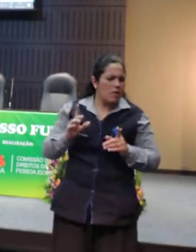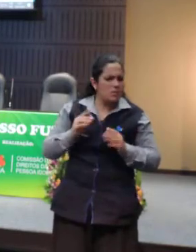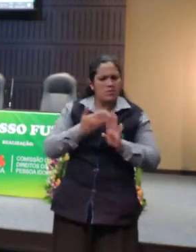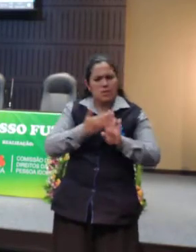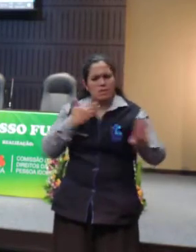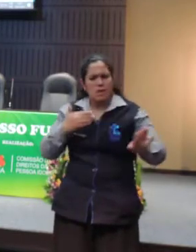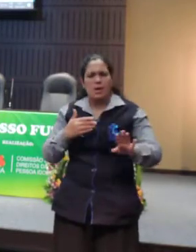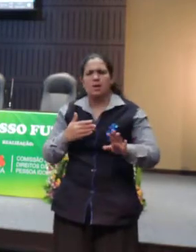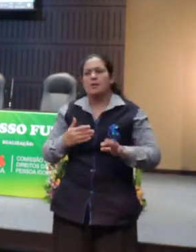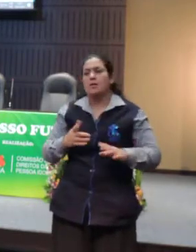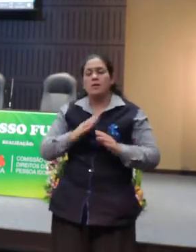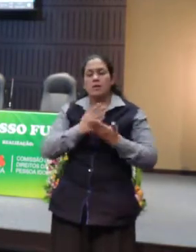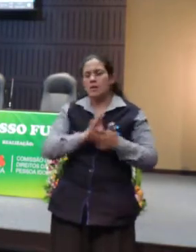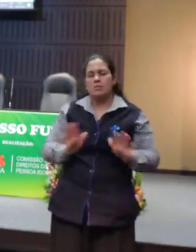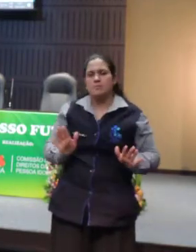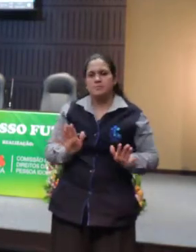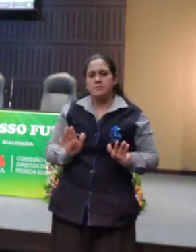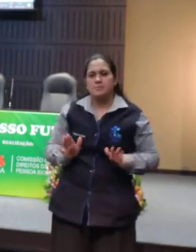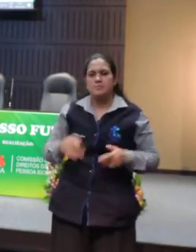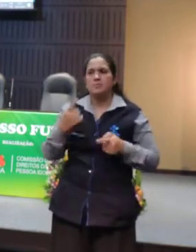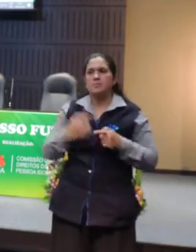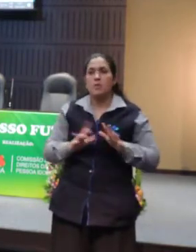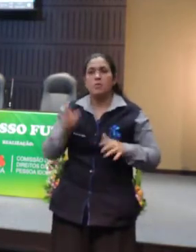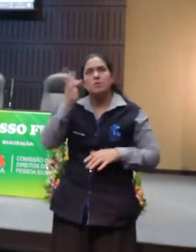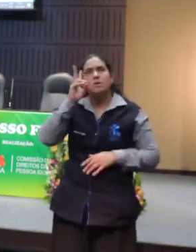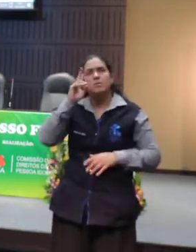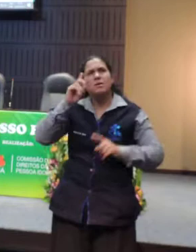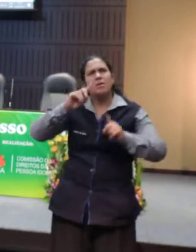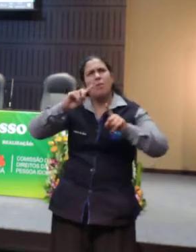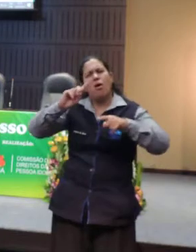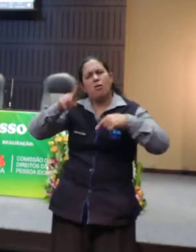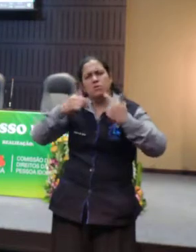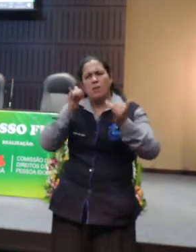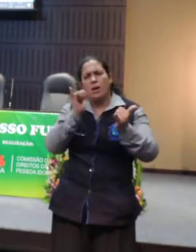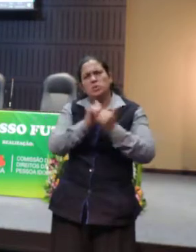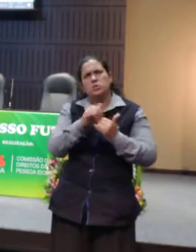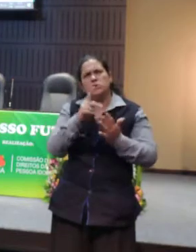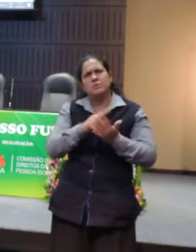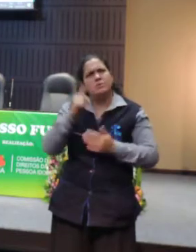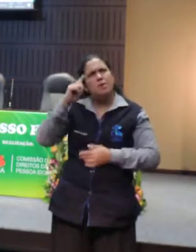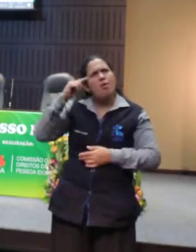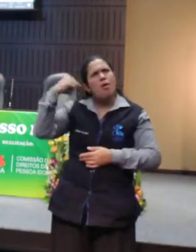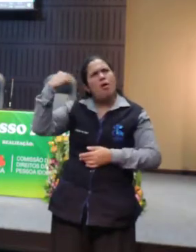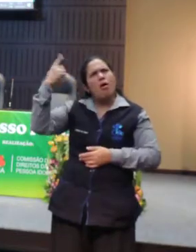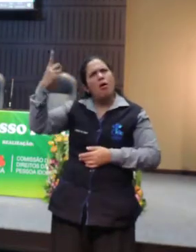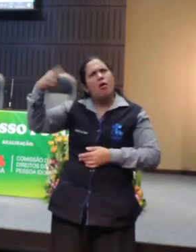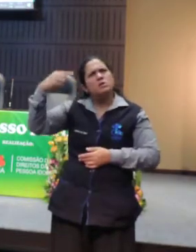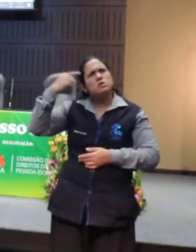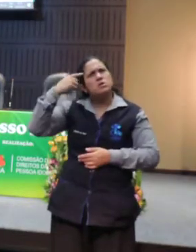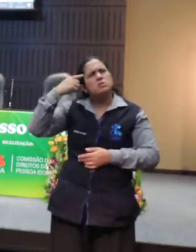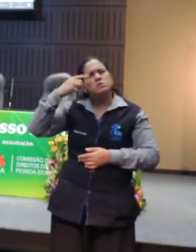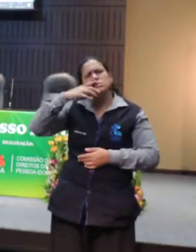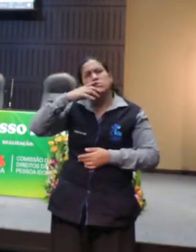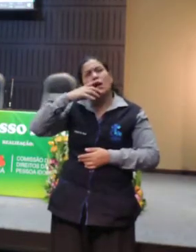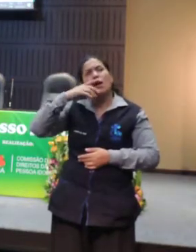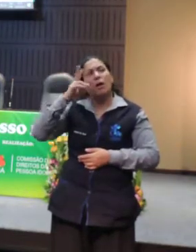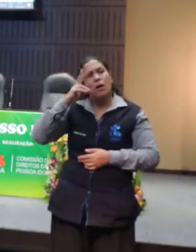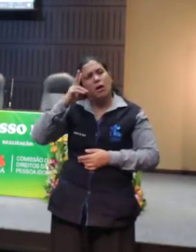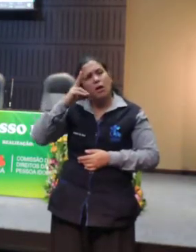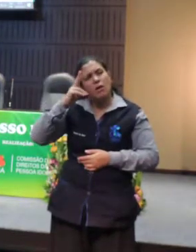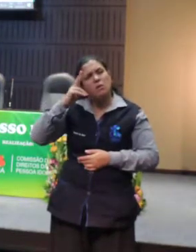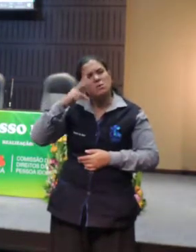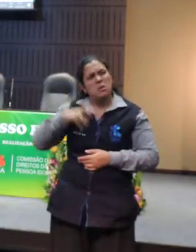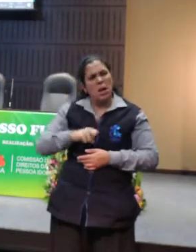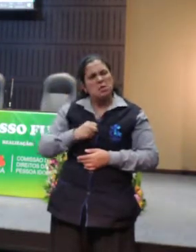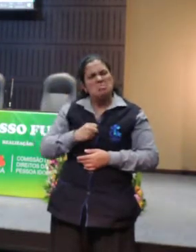história. E acabou a história. A partir desse momento, quando você lembrar da pessoa, depois que você perdoou, você não joga mais toxina no teu corpo, você não sente mais raiva. Você não sente mais